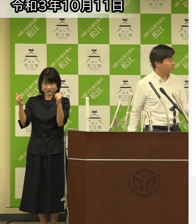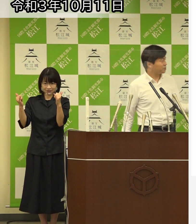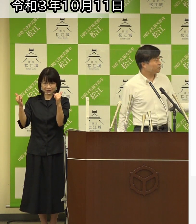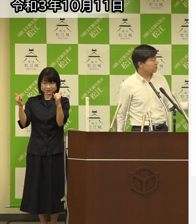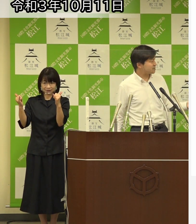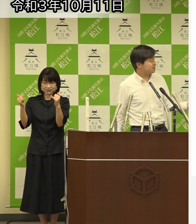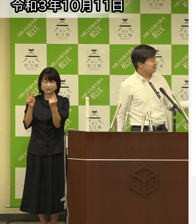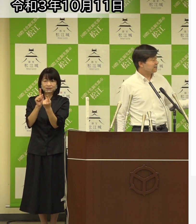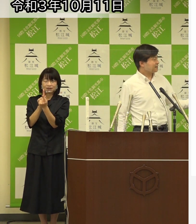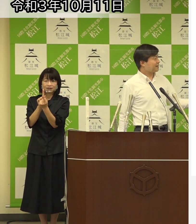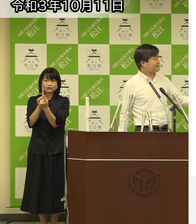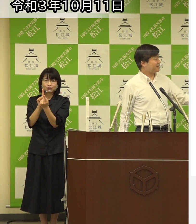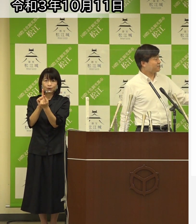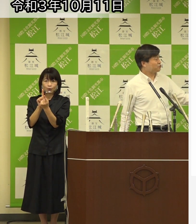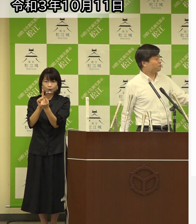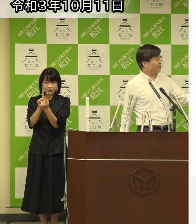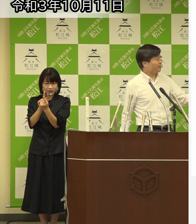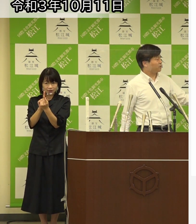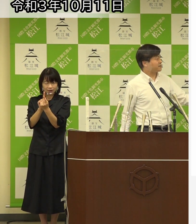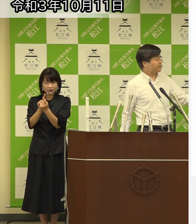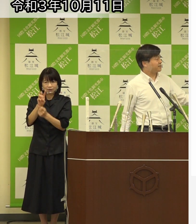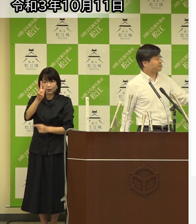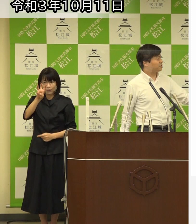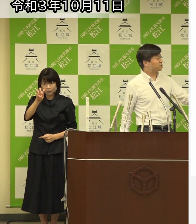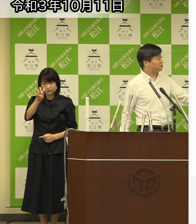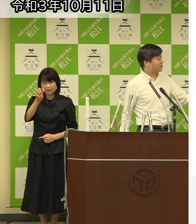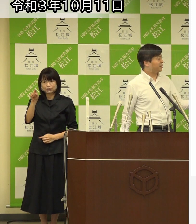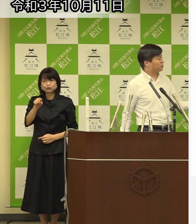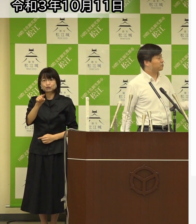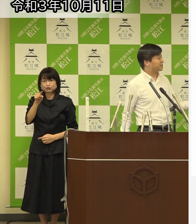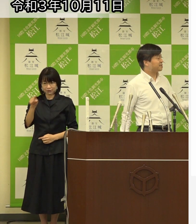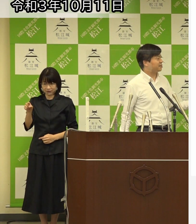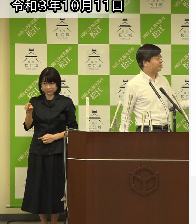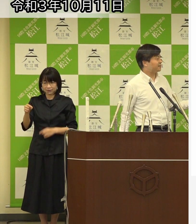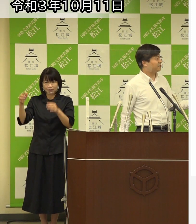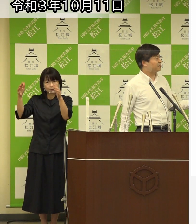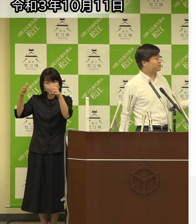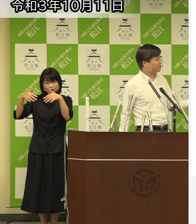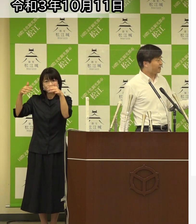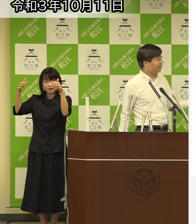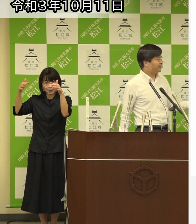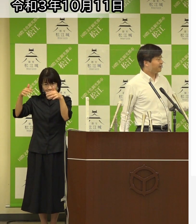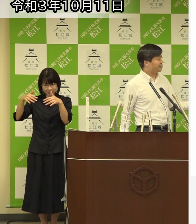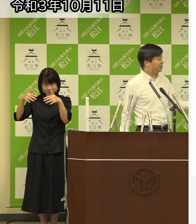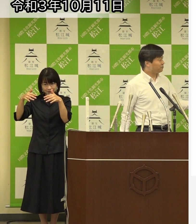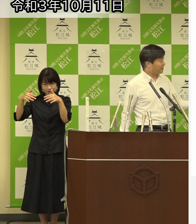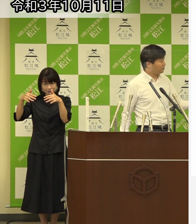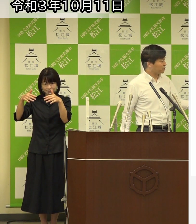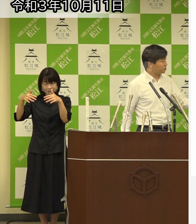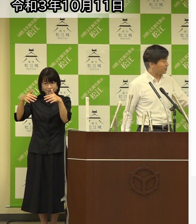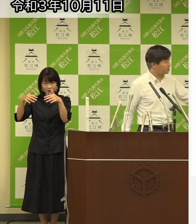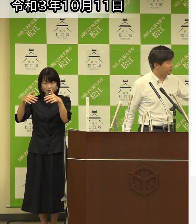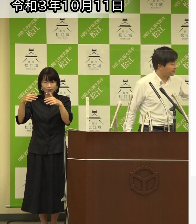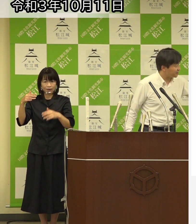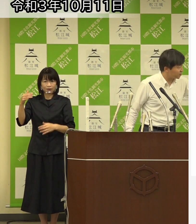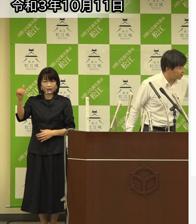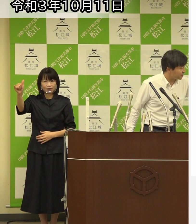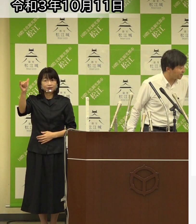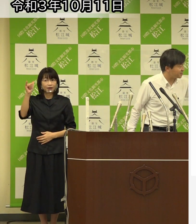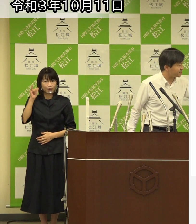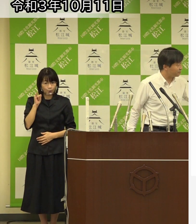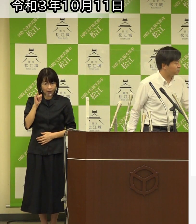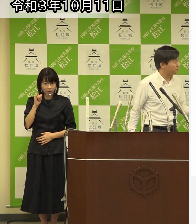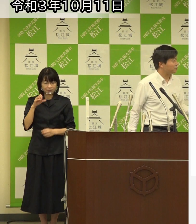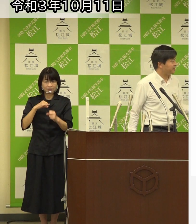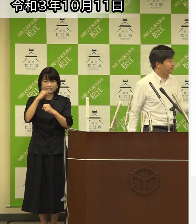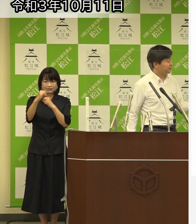対象としております。学会30名をですね先着順で募集させていただきますので、電話もしくは島根電子申